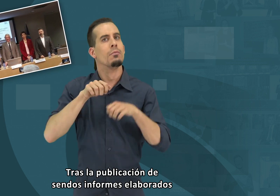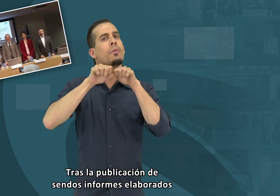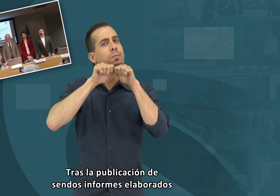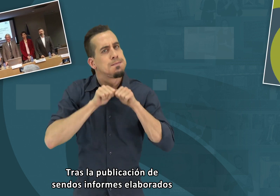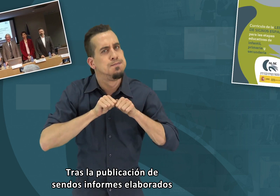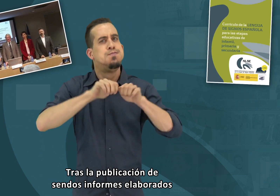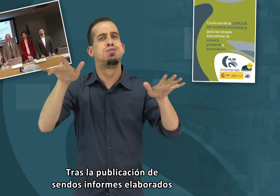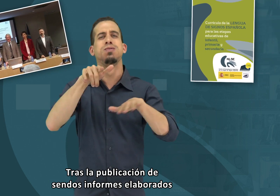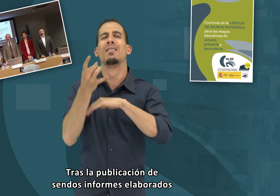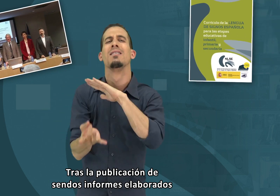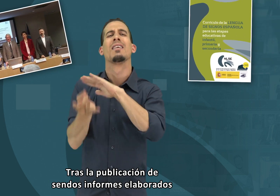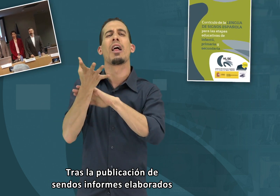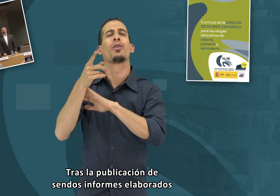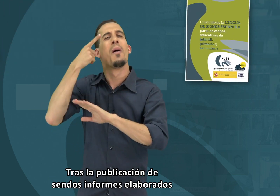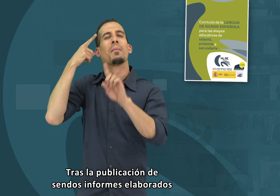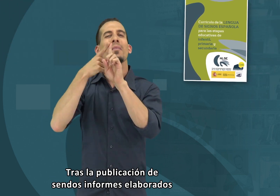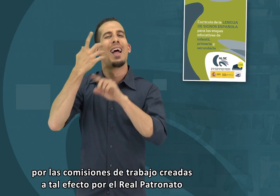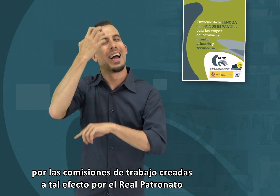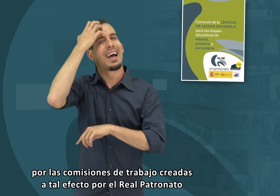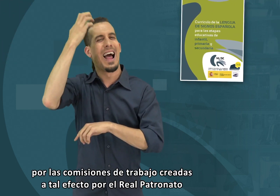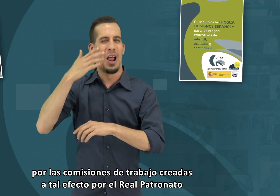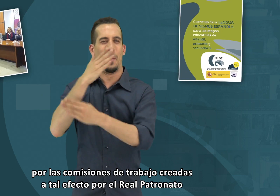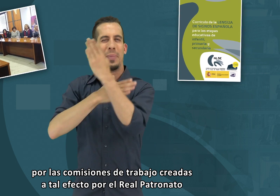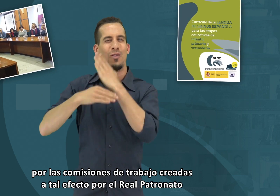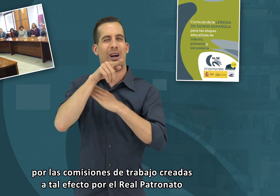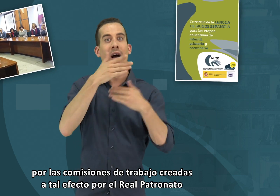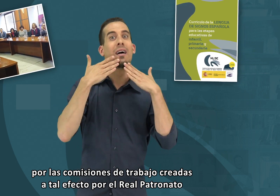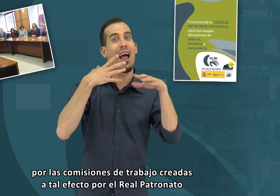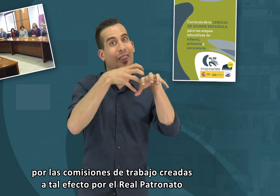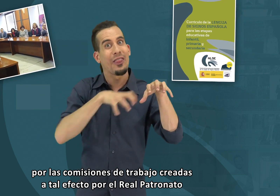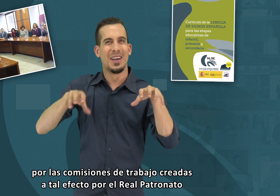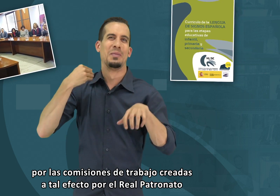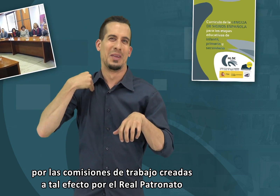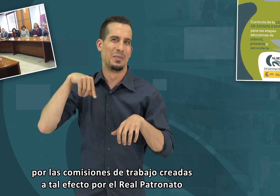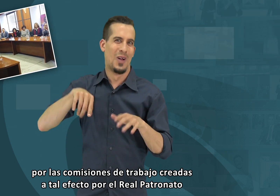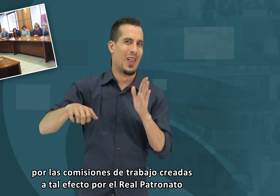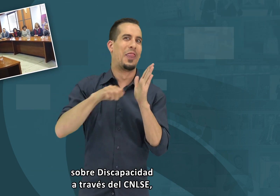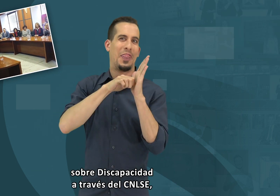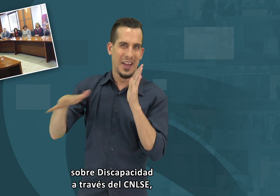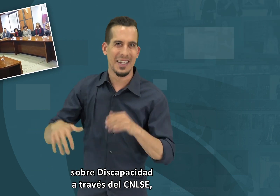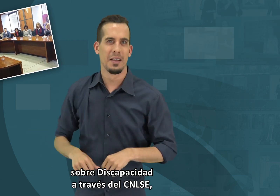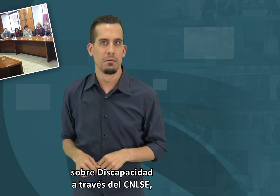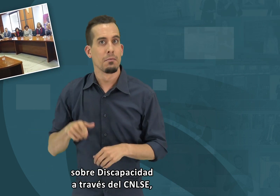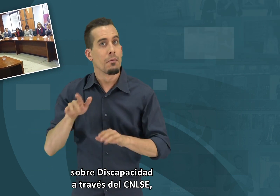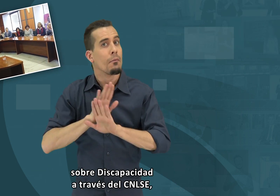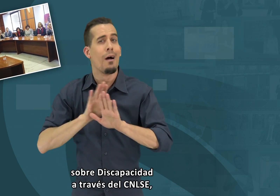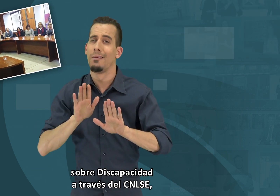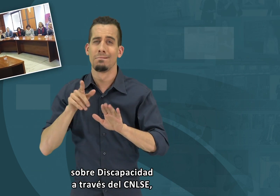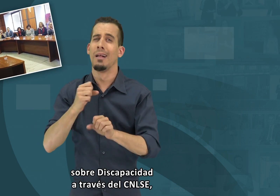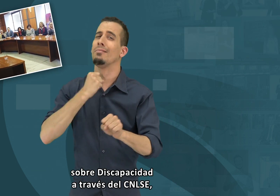elaborados por las comisiones de trabajo creadas a tal efecto por el Real Patronato sobre Discapacidad a través del